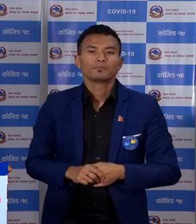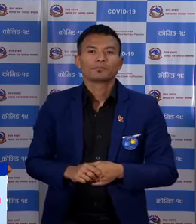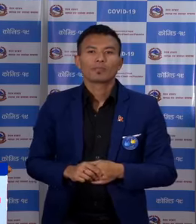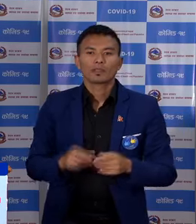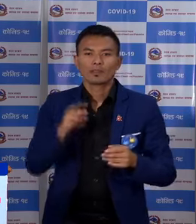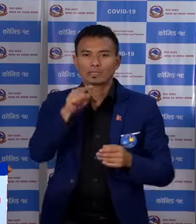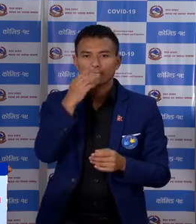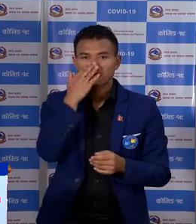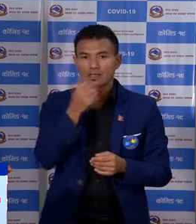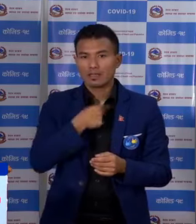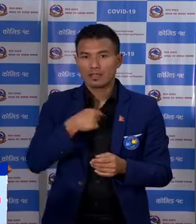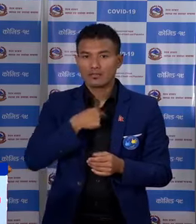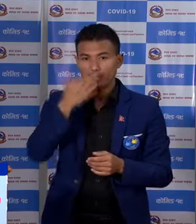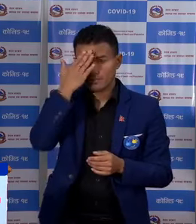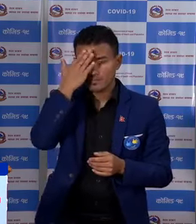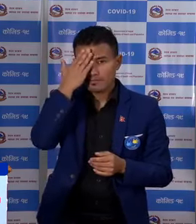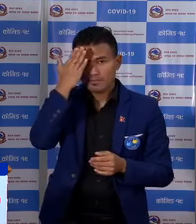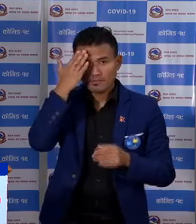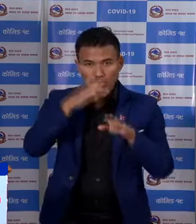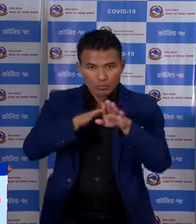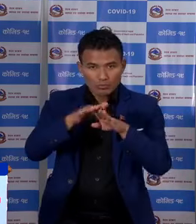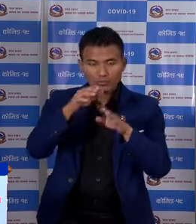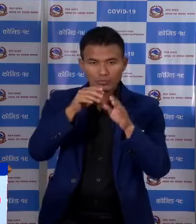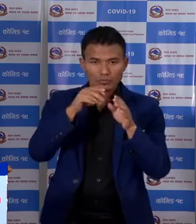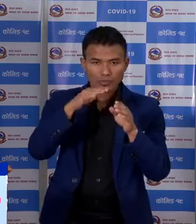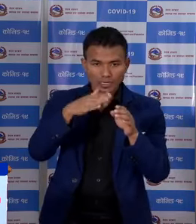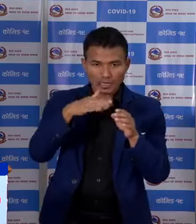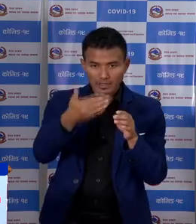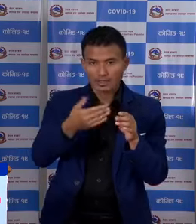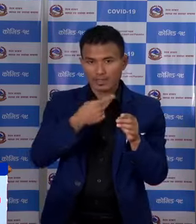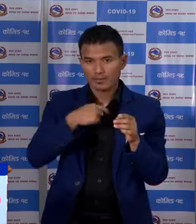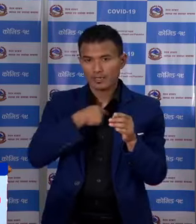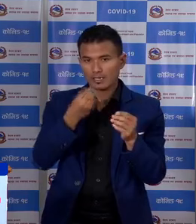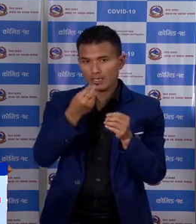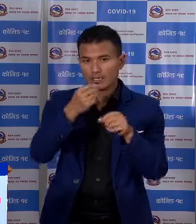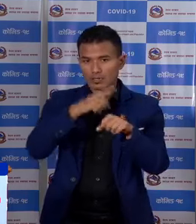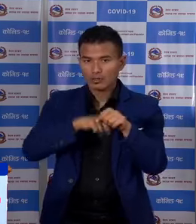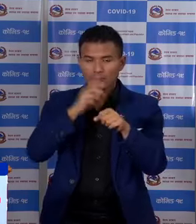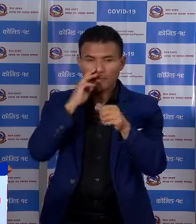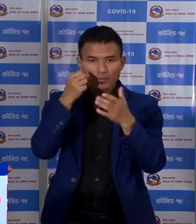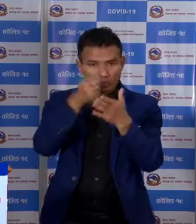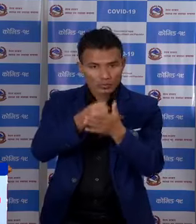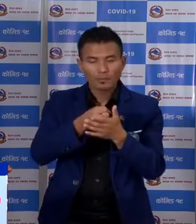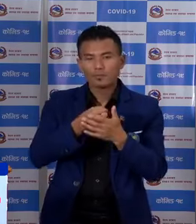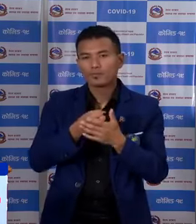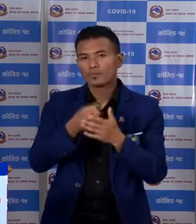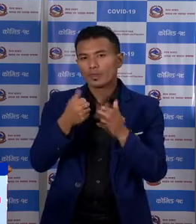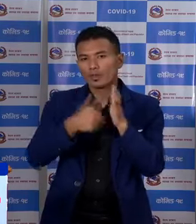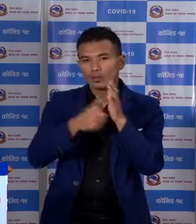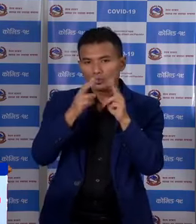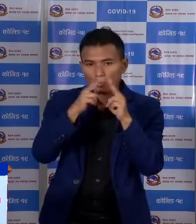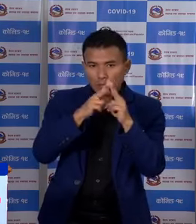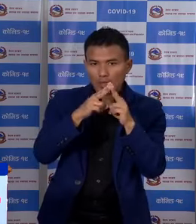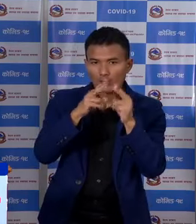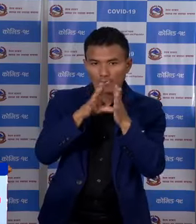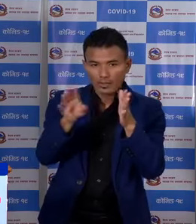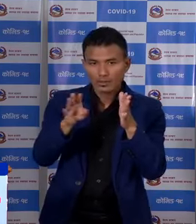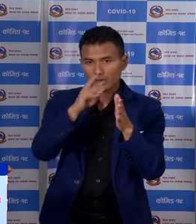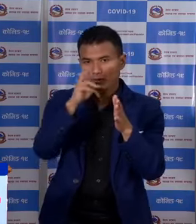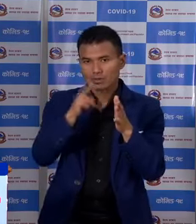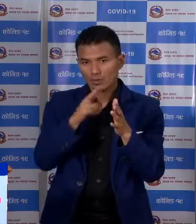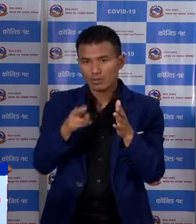तेसेले आमी संक्रमिक अरू समक्षे केही समय में पुक्षाओं। कंट्याक्ट को माध्यमबाटक,